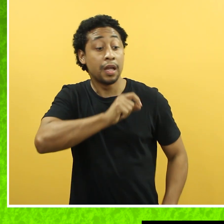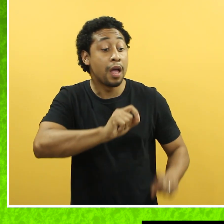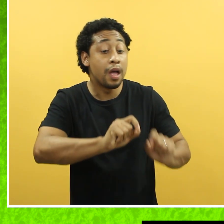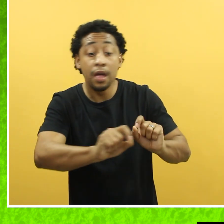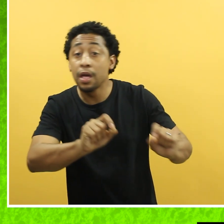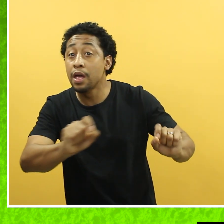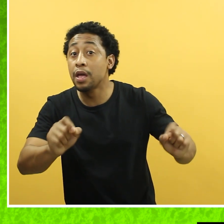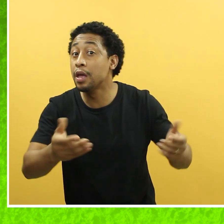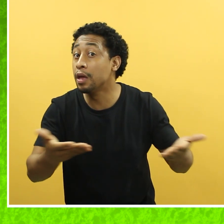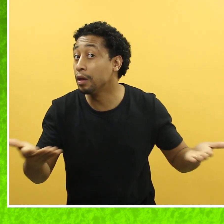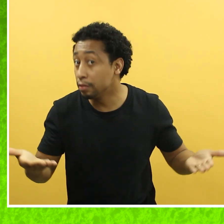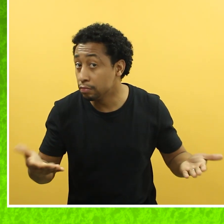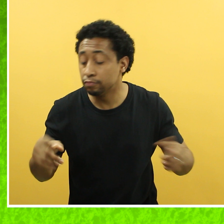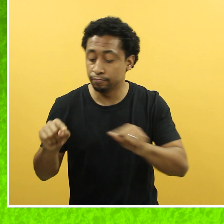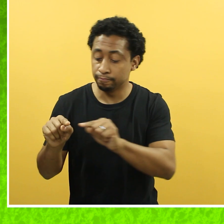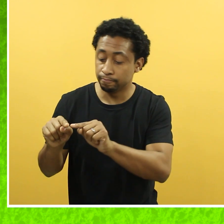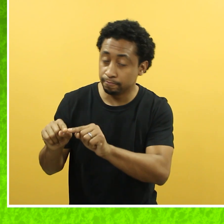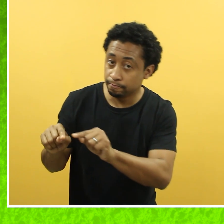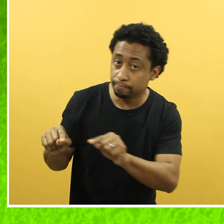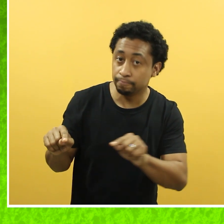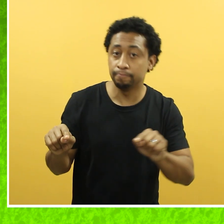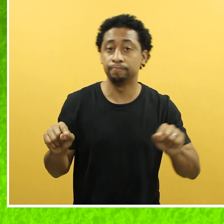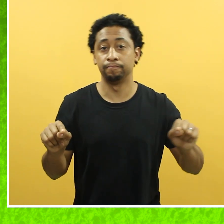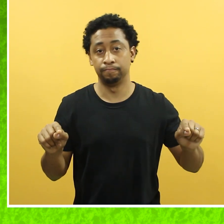sobreviverão aqueles que,